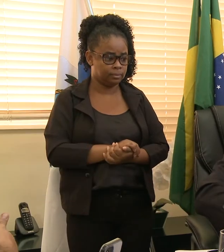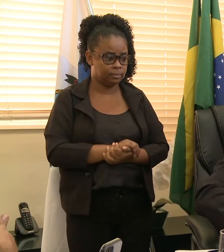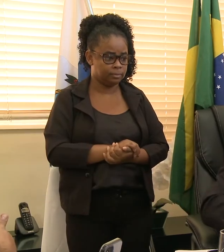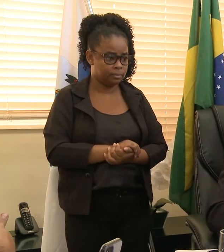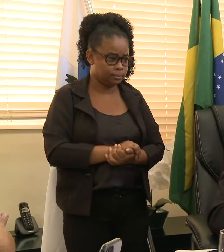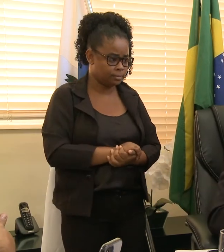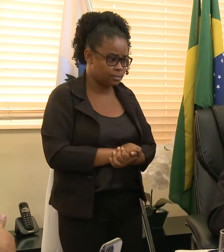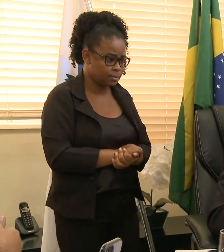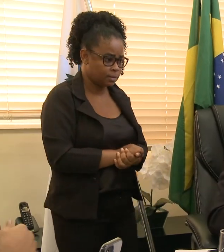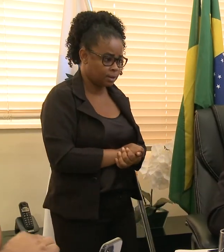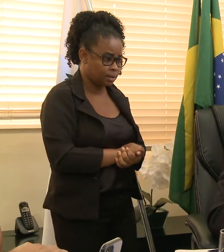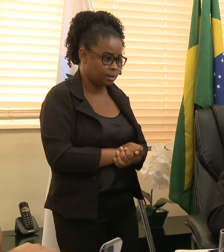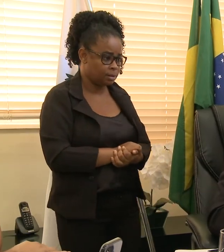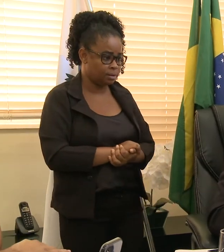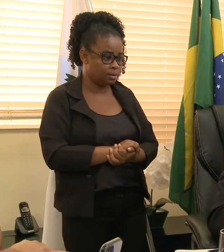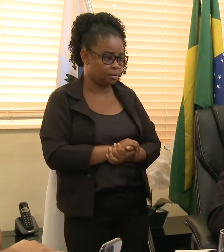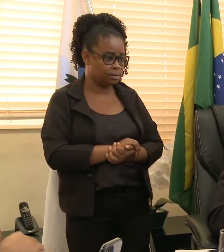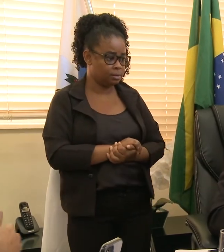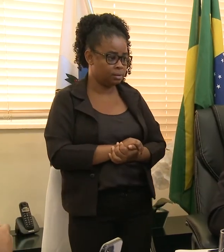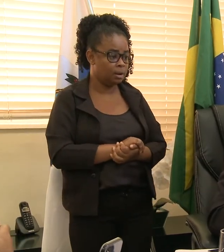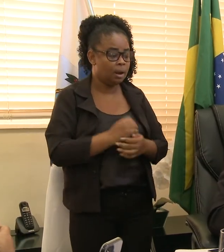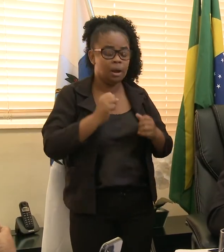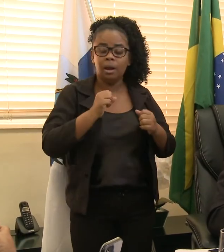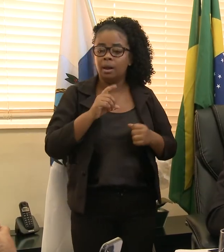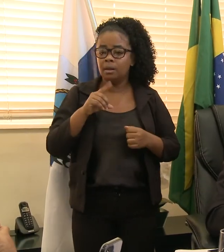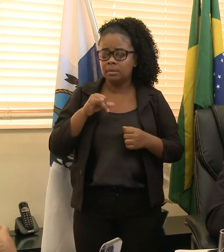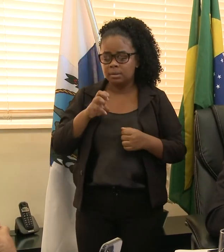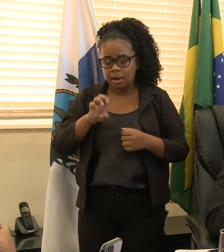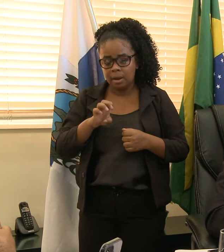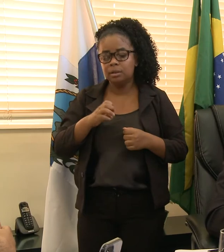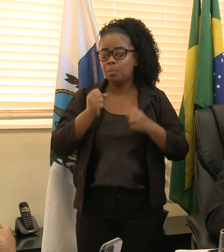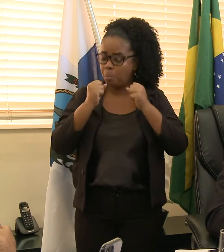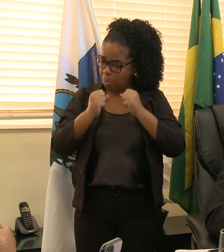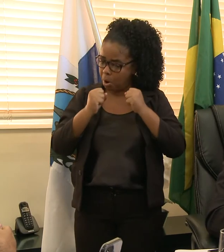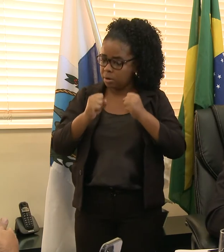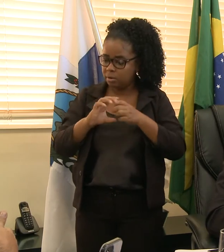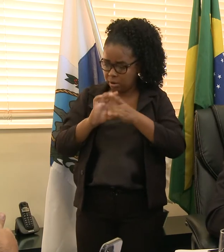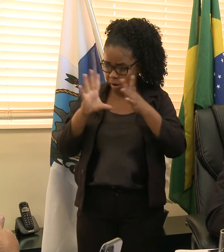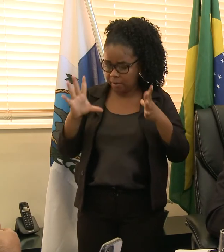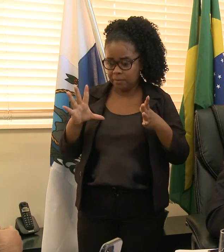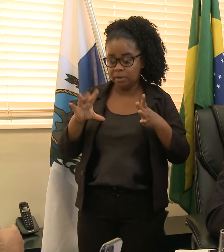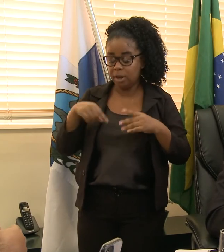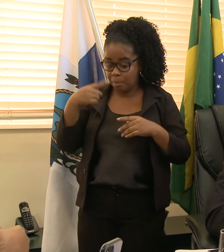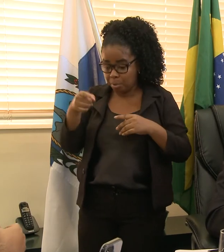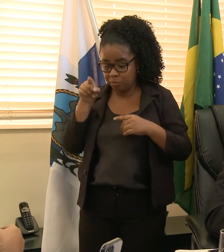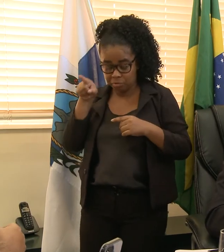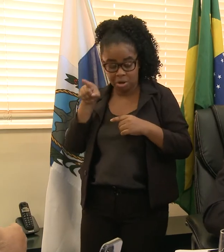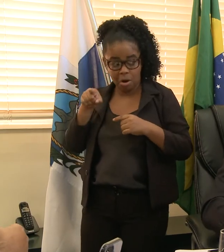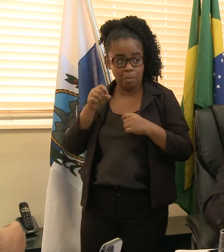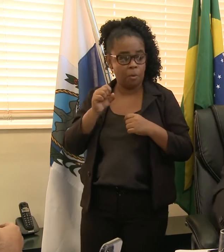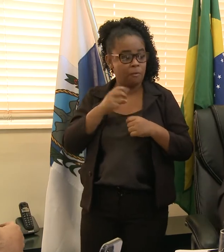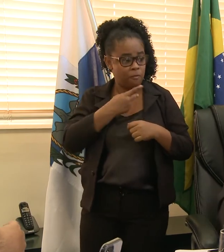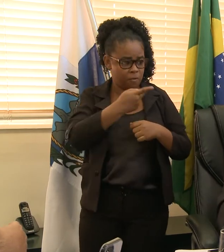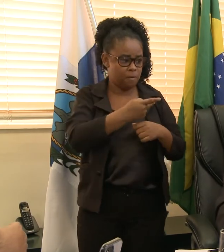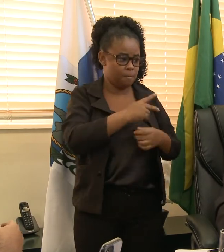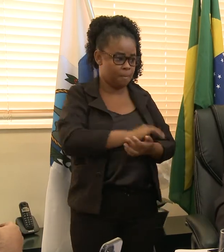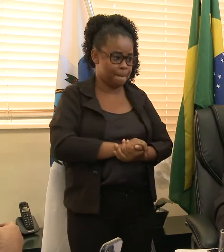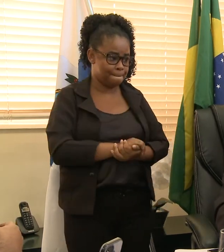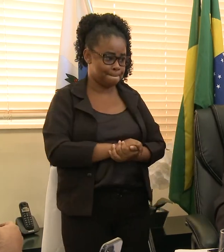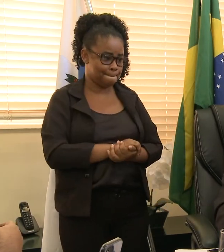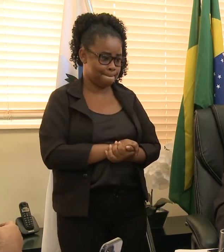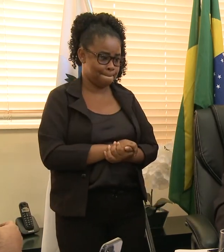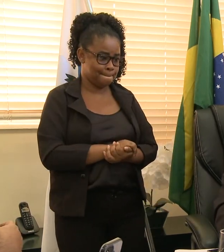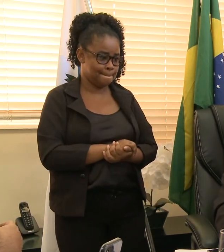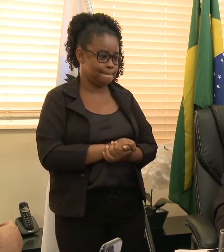está ocorrendo alguns desvios de conduta, assim como recebemos